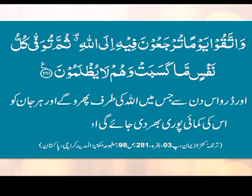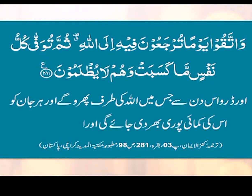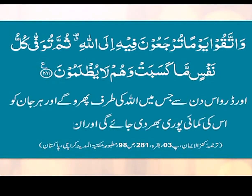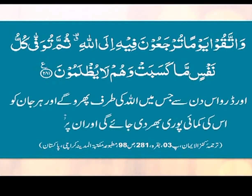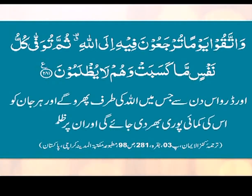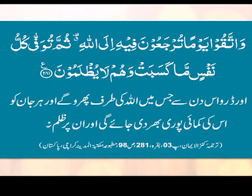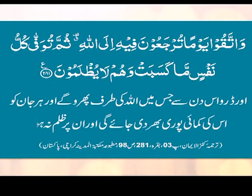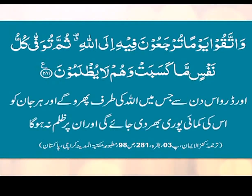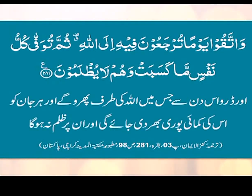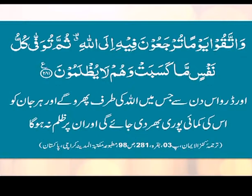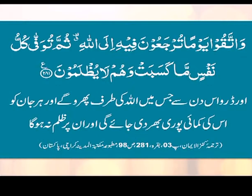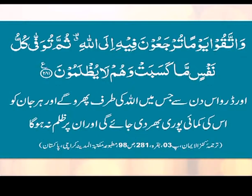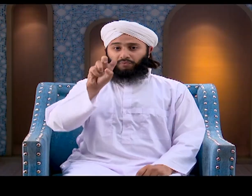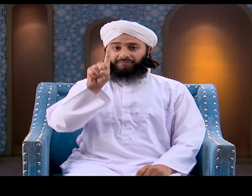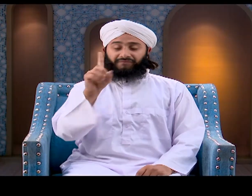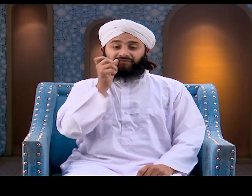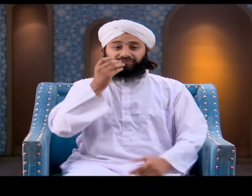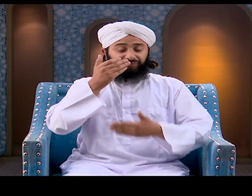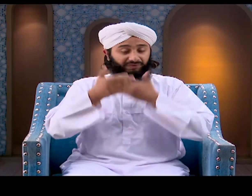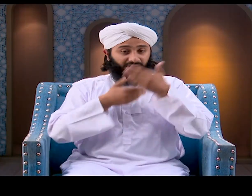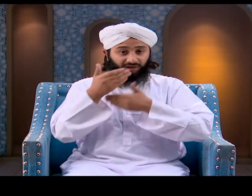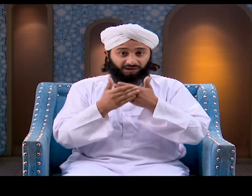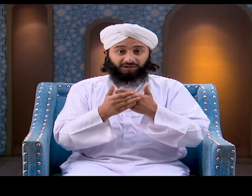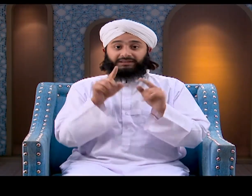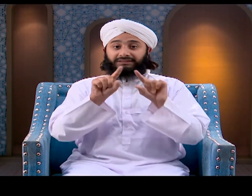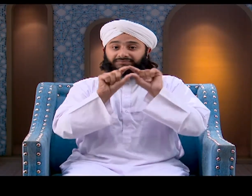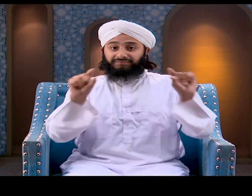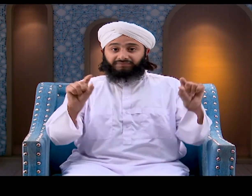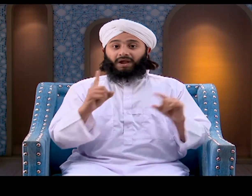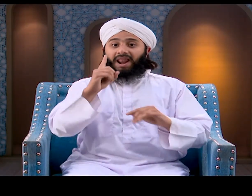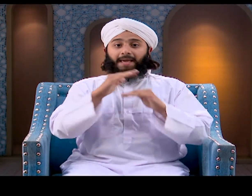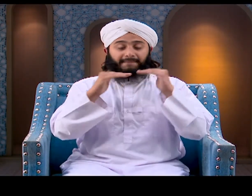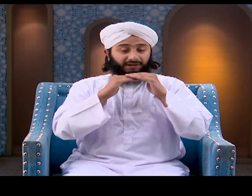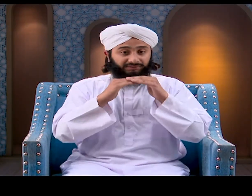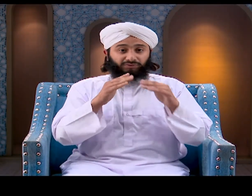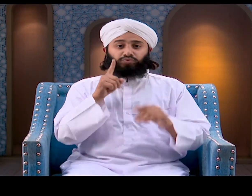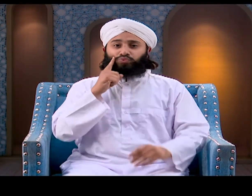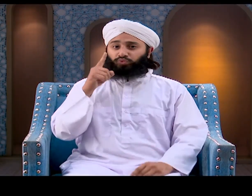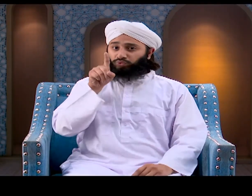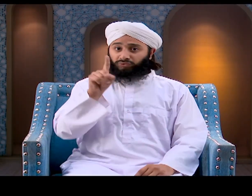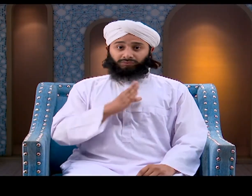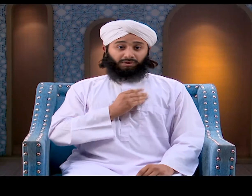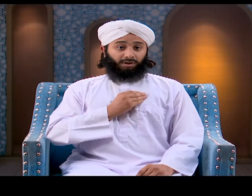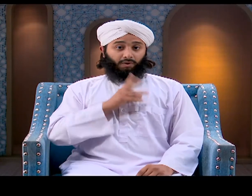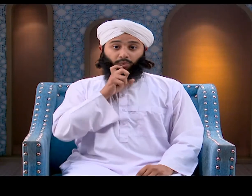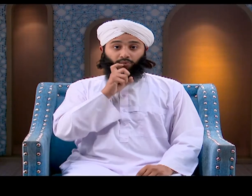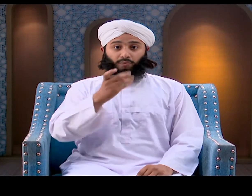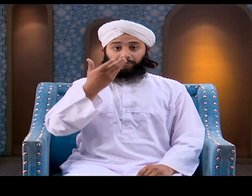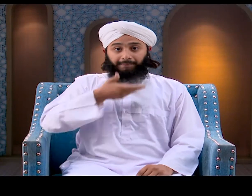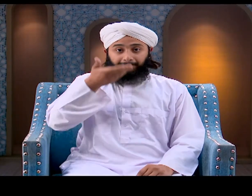اور ان پر ظلم نہ ہوگا۔ اس آیت مقدسہ میں اللہ پاک نے اس دن سے ڈرنے کا حکم ارشاد فرمایا جس دن